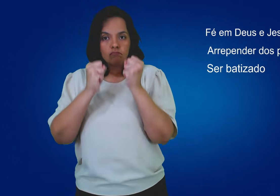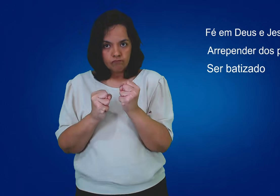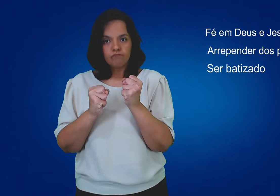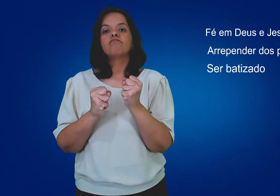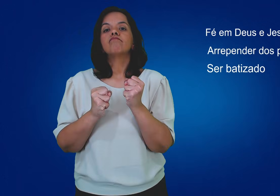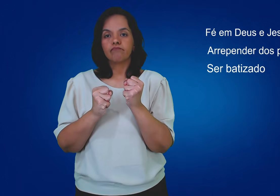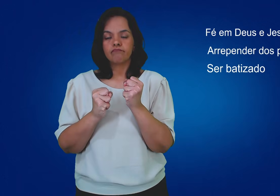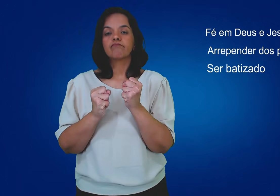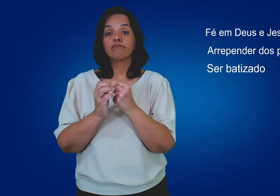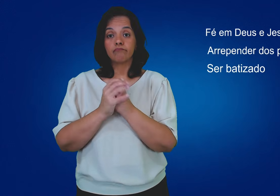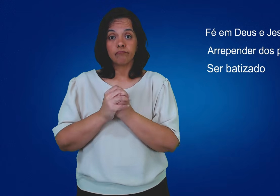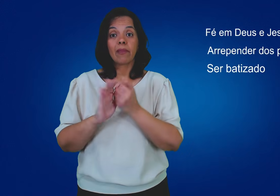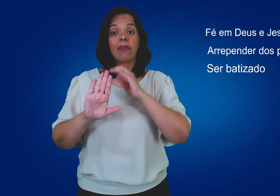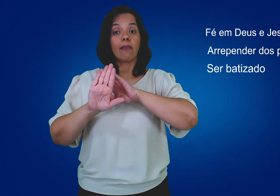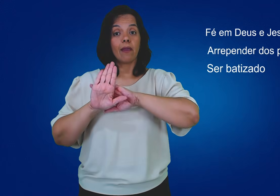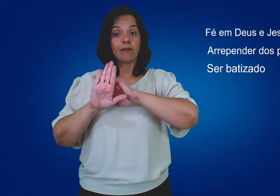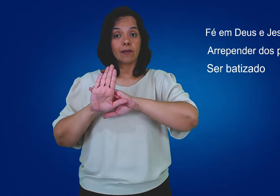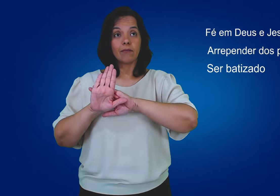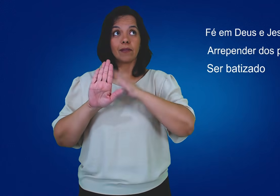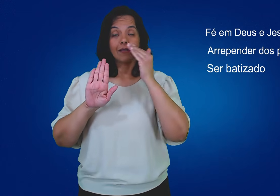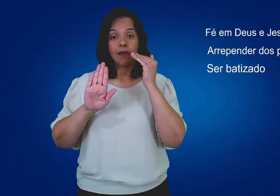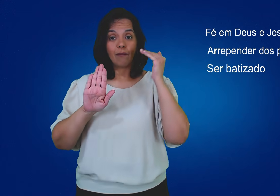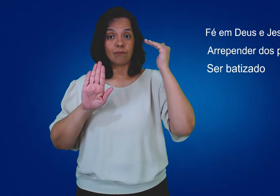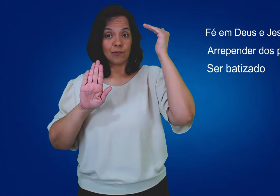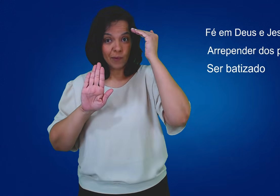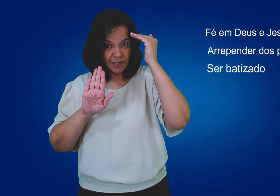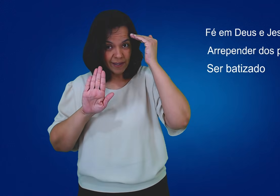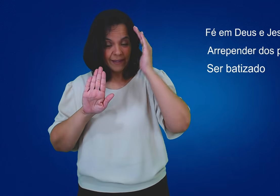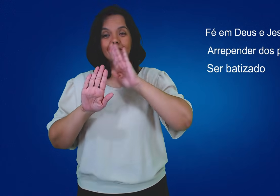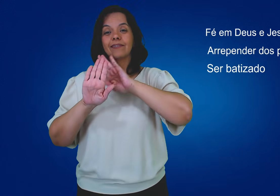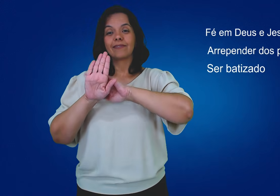E essa autoridade advém do sacerdócio.